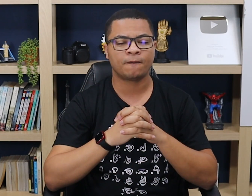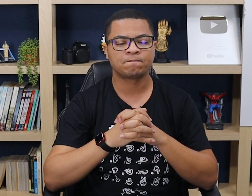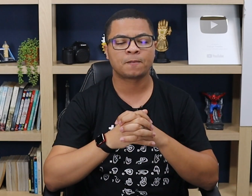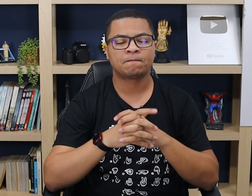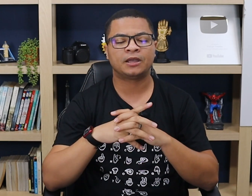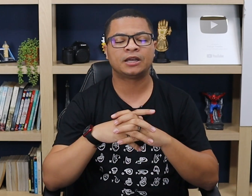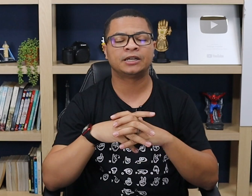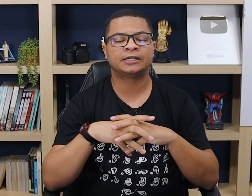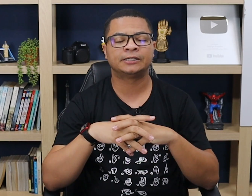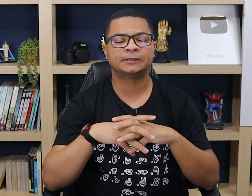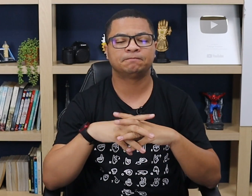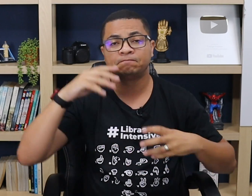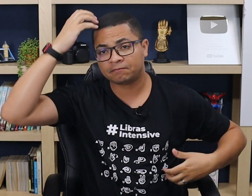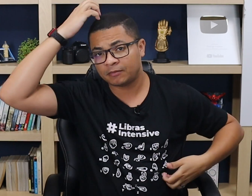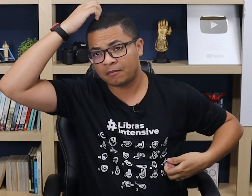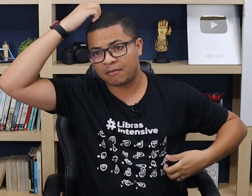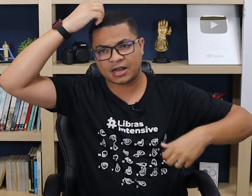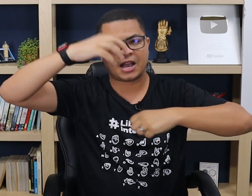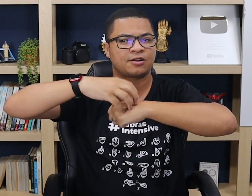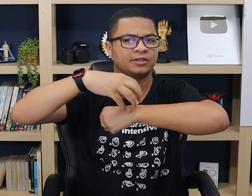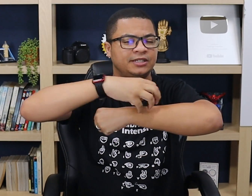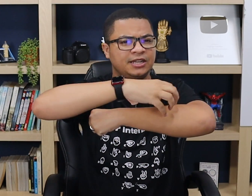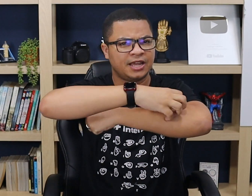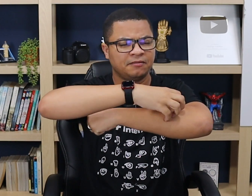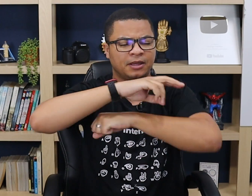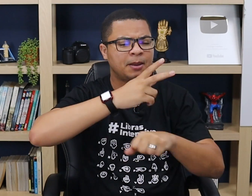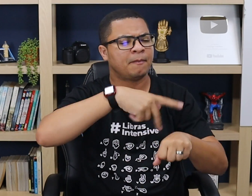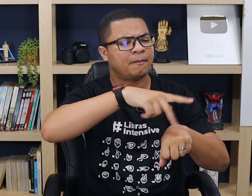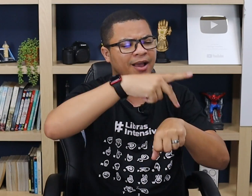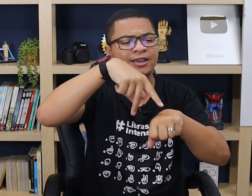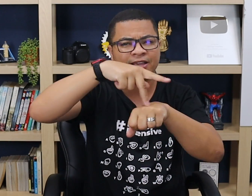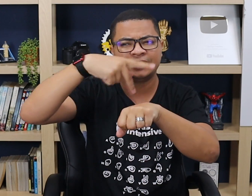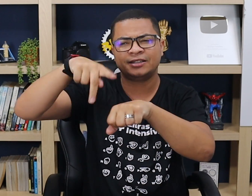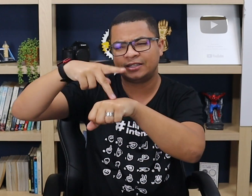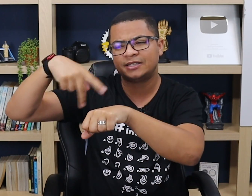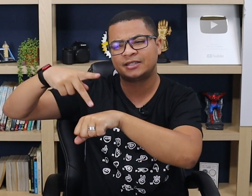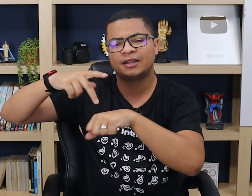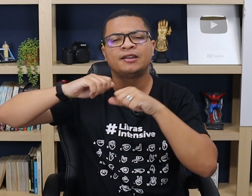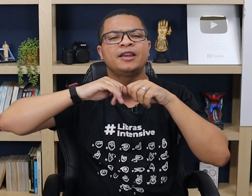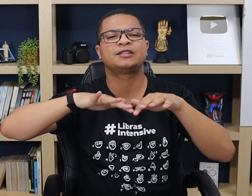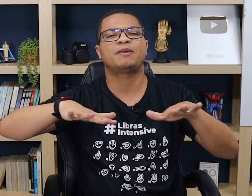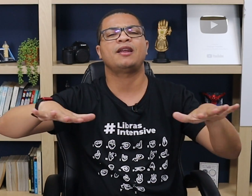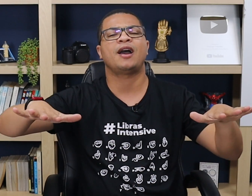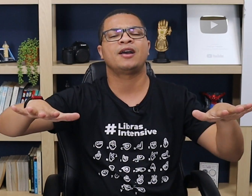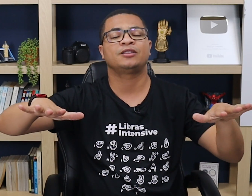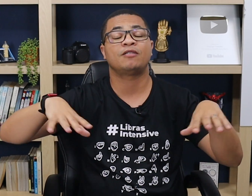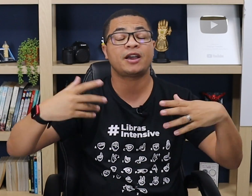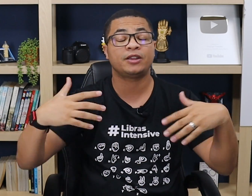ó macaco assim né países espalhar a